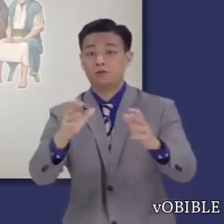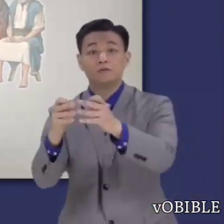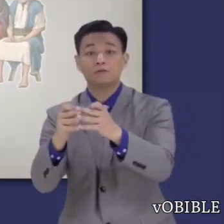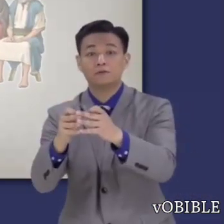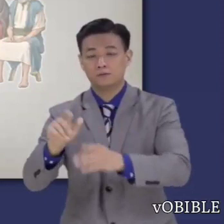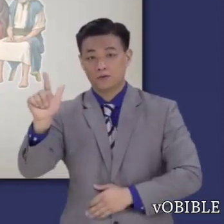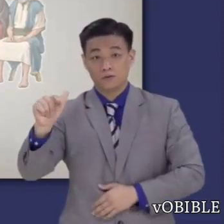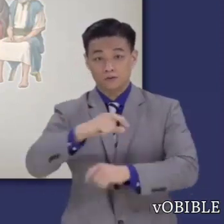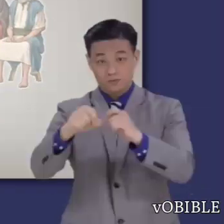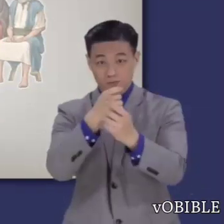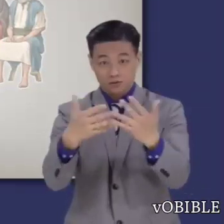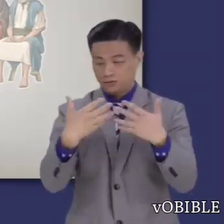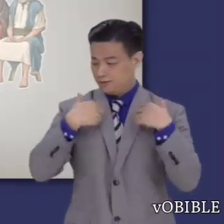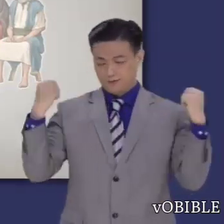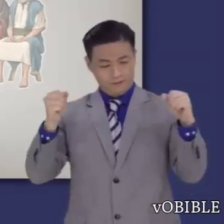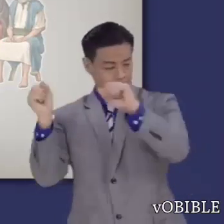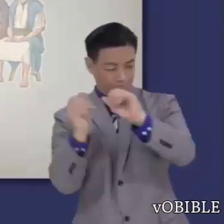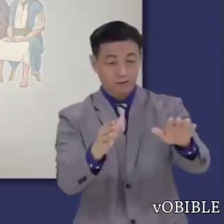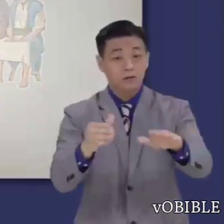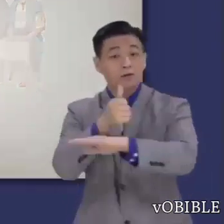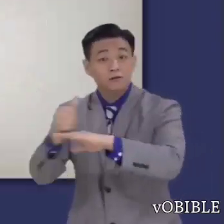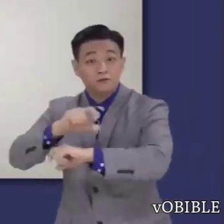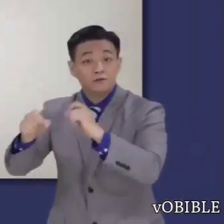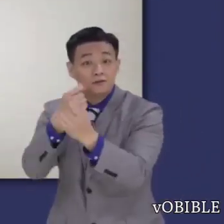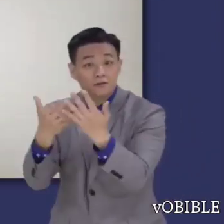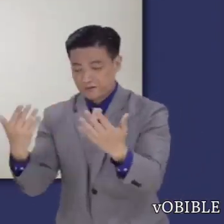习上帝的标准，穿上新品格。